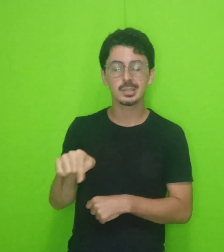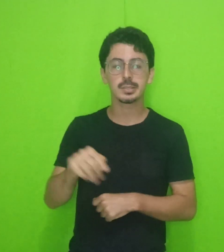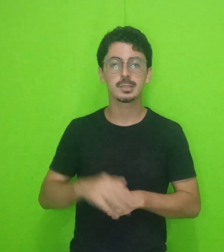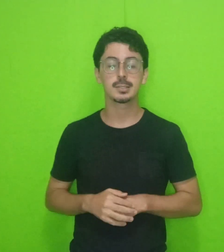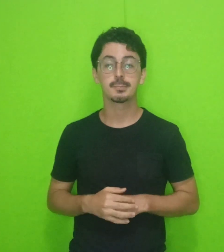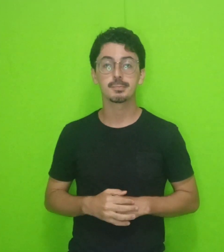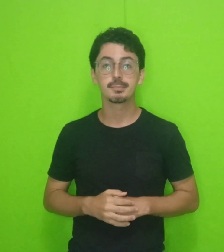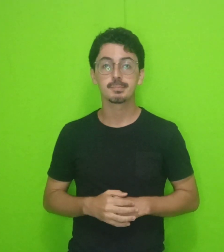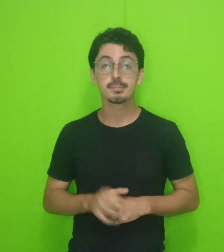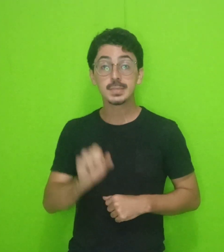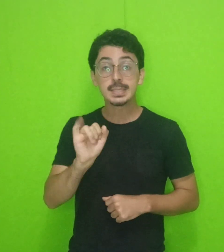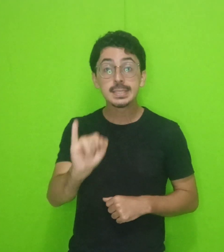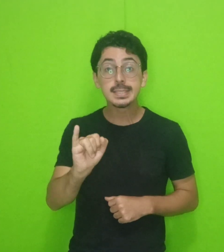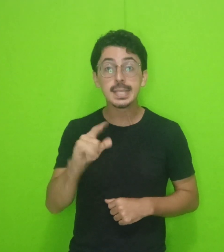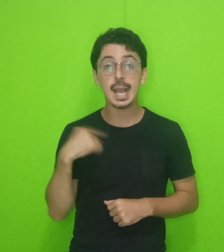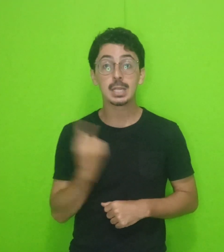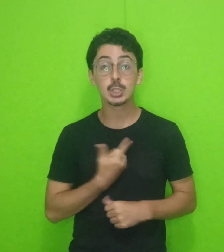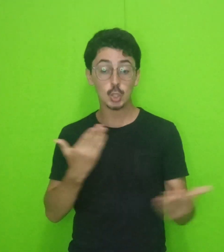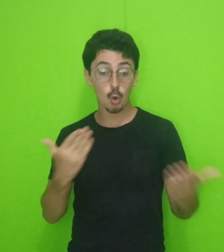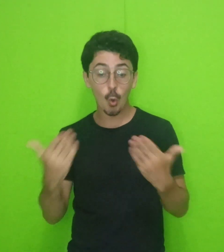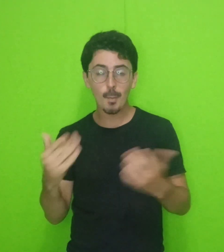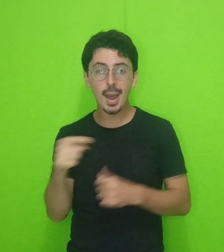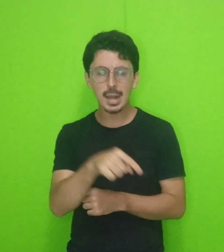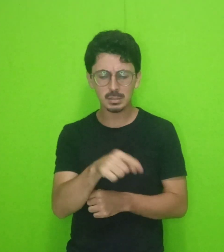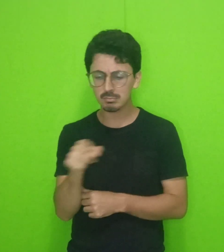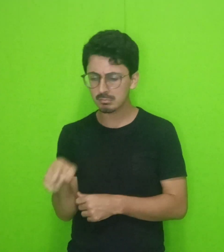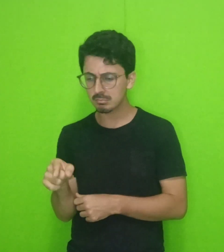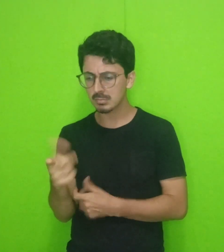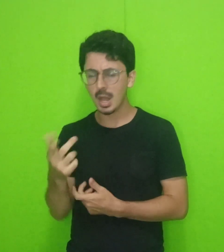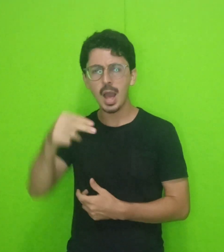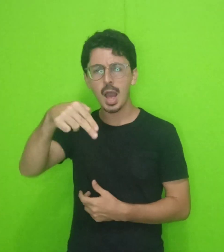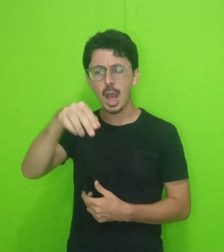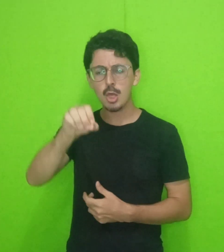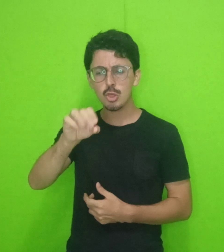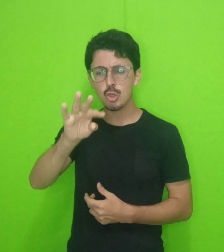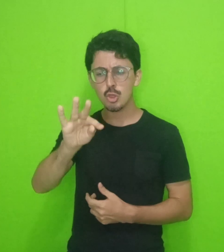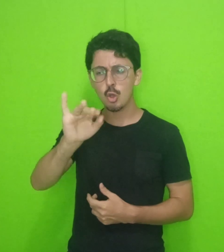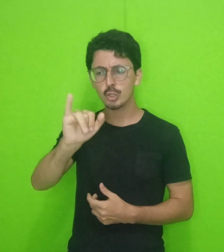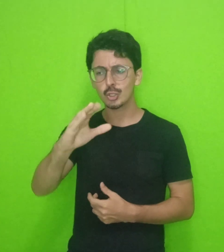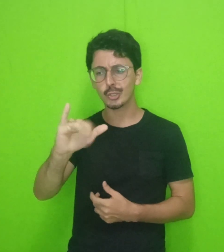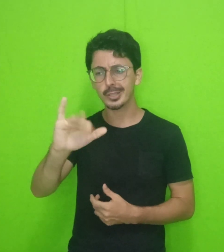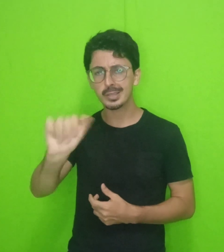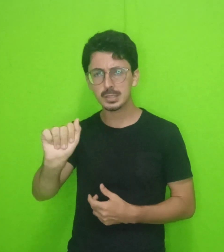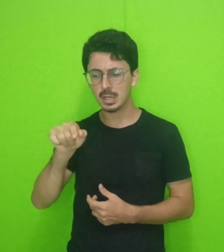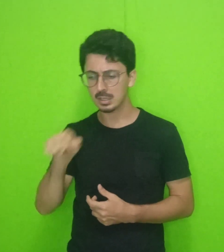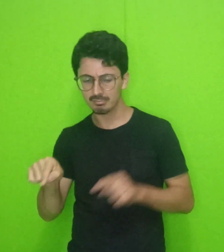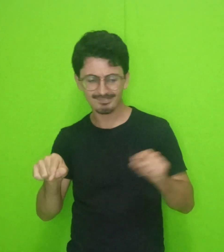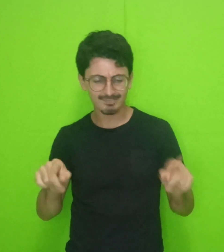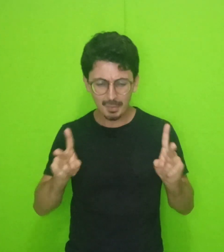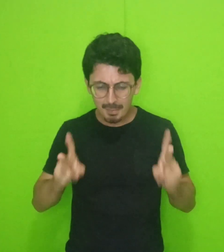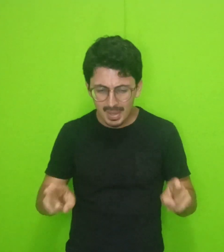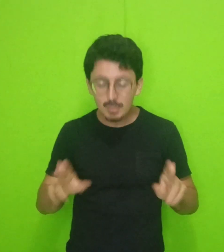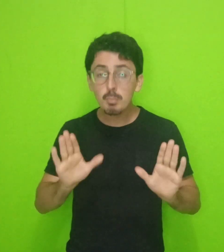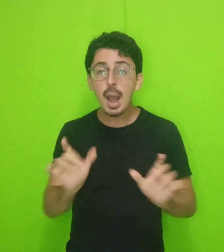quando comparada à mesma notícia nos dois veículos. Apenas as combinações de